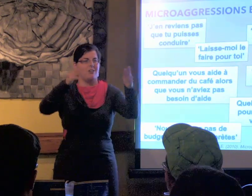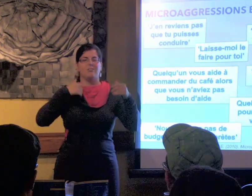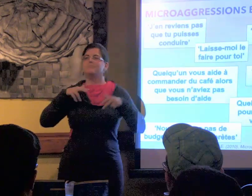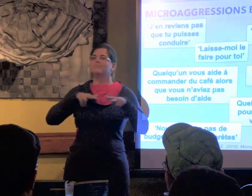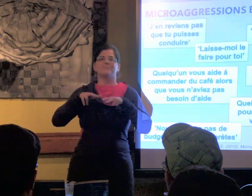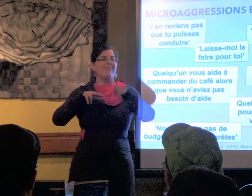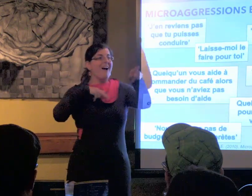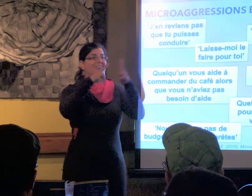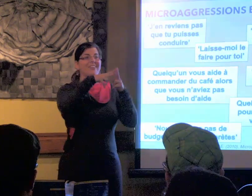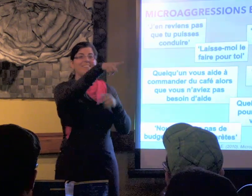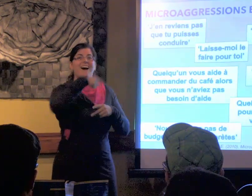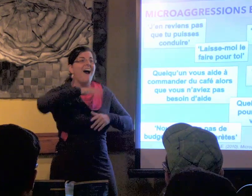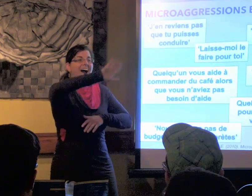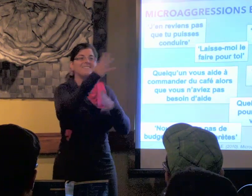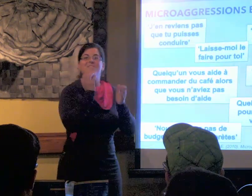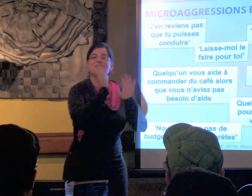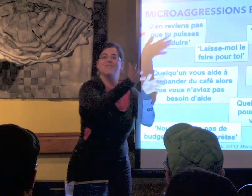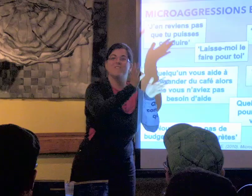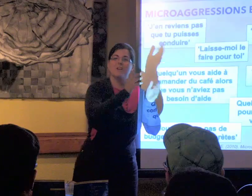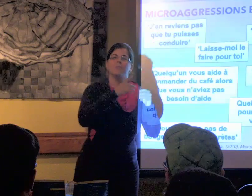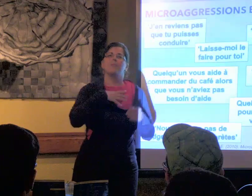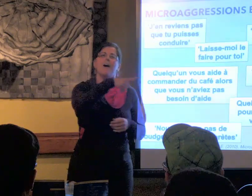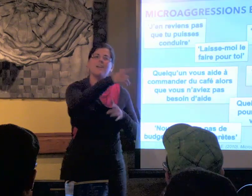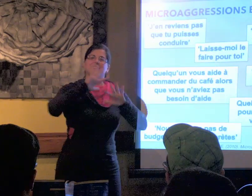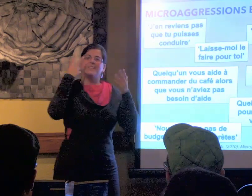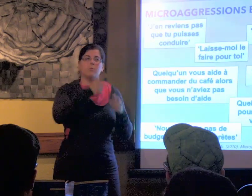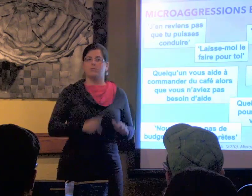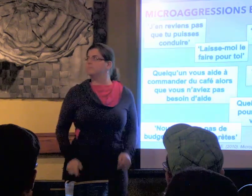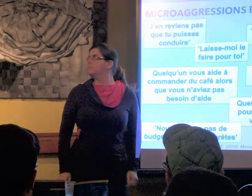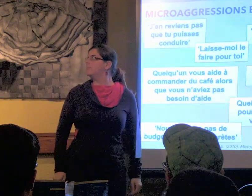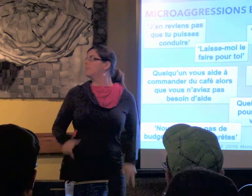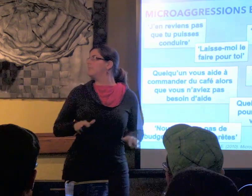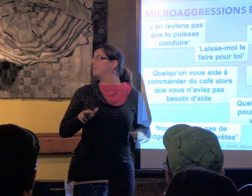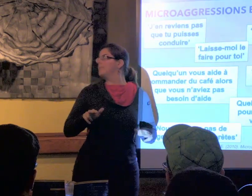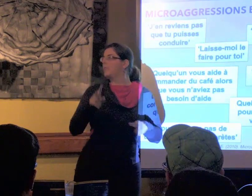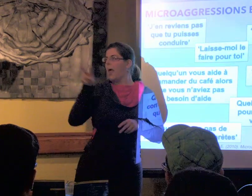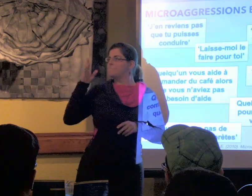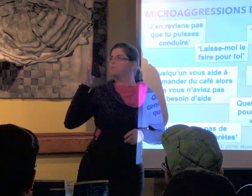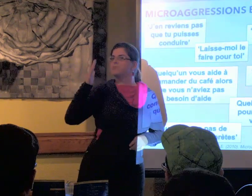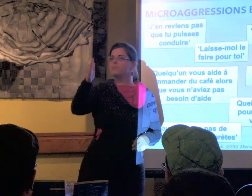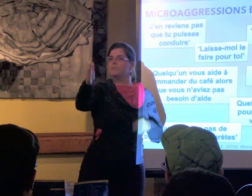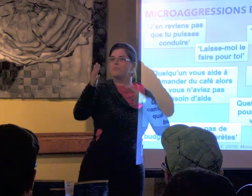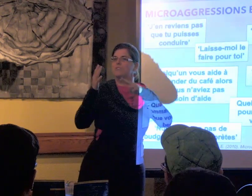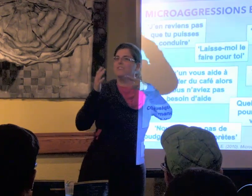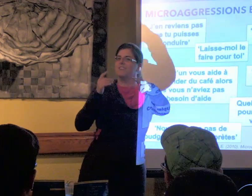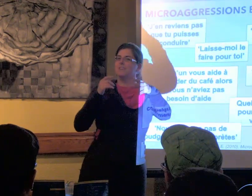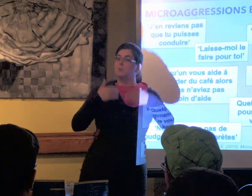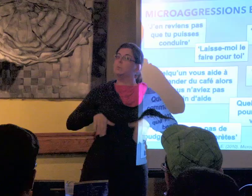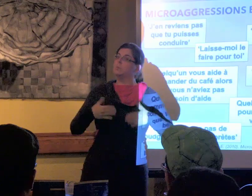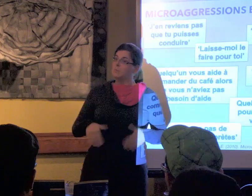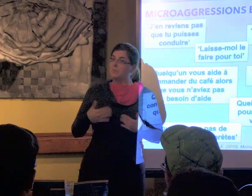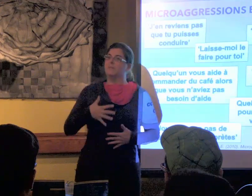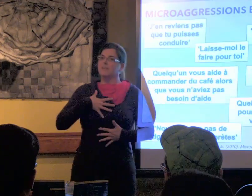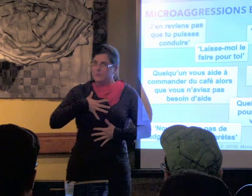milieux, là, dans le milieu scolaire, professionnel. Lorsqu'on rencontre quelqu'un et qu'on a envie de le rencontrer parce que c'est ça, parce qu'on a étudié